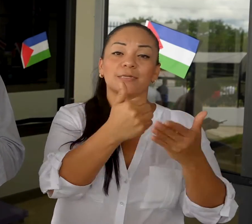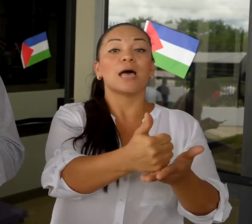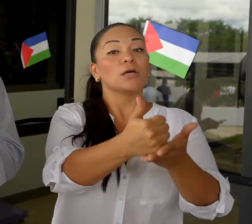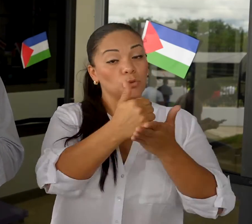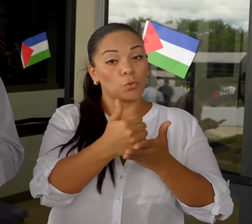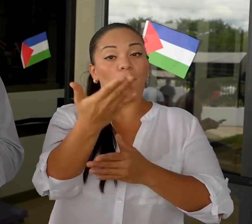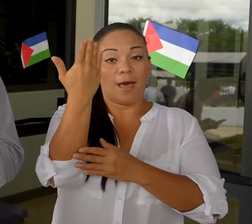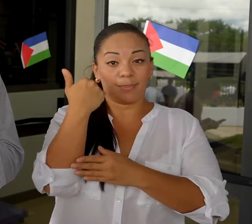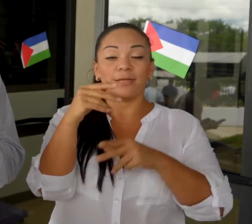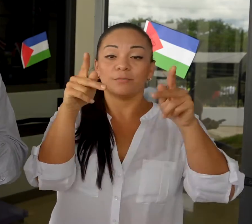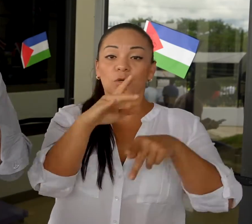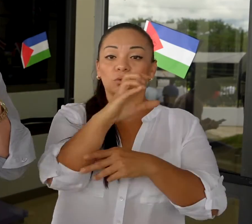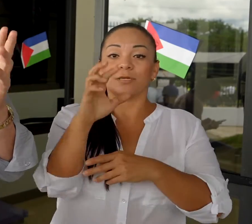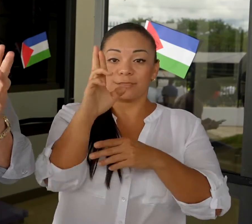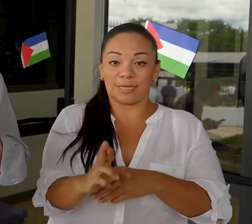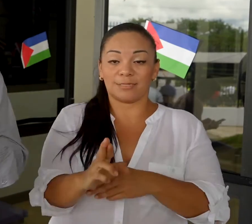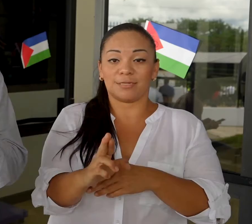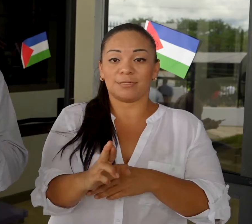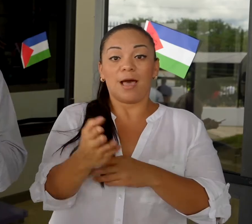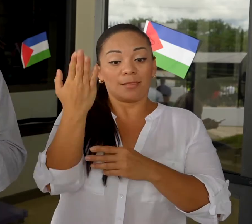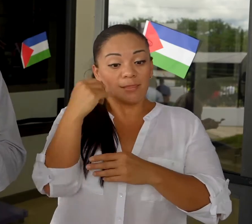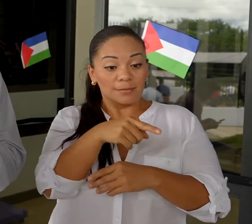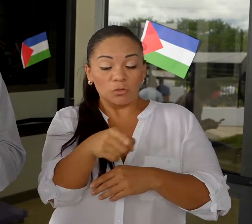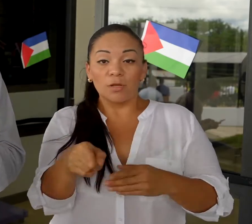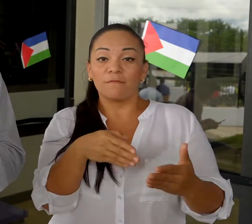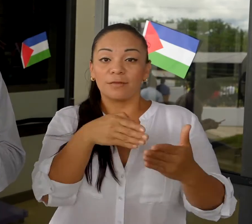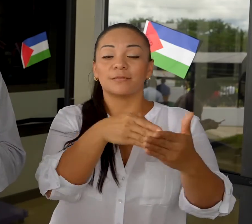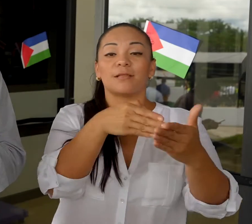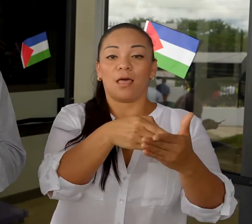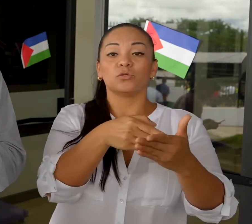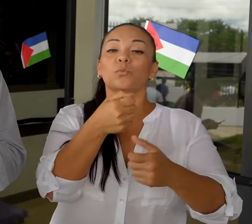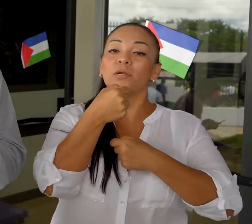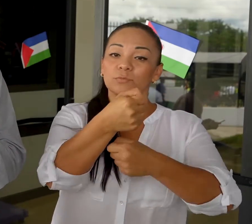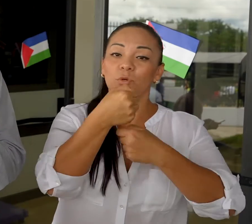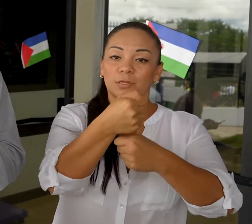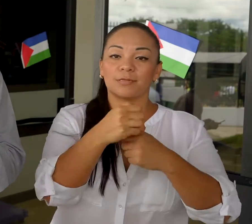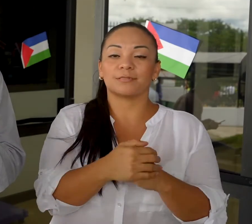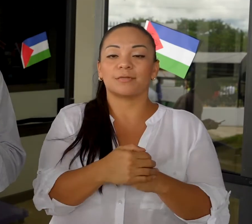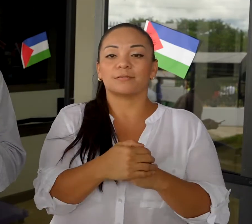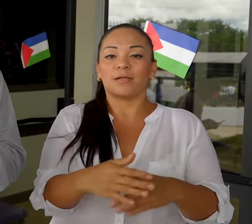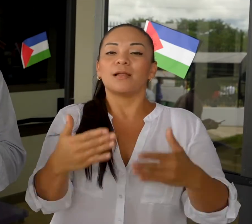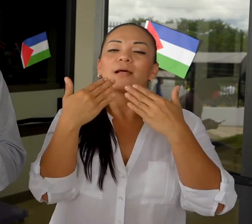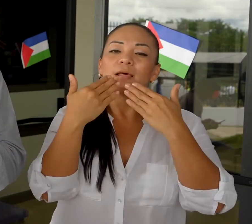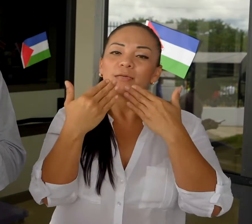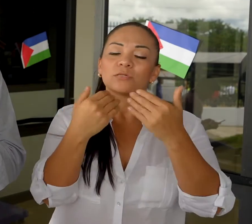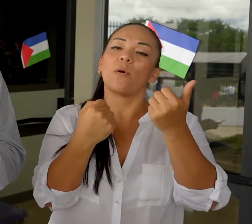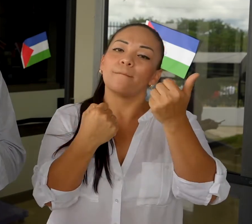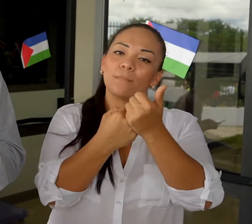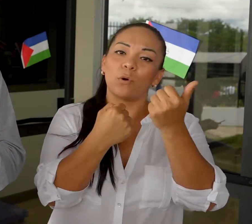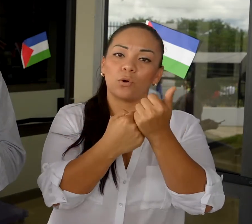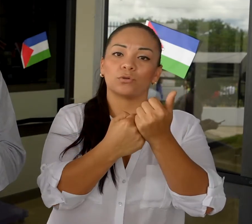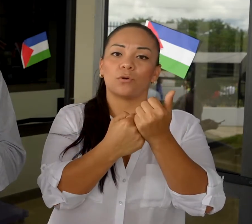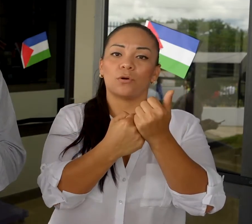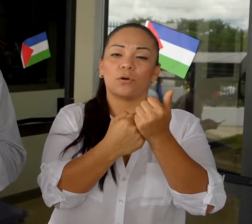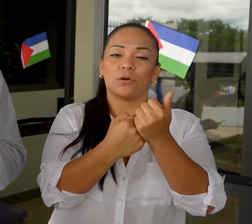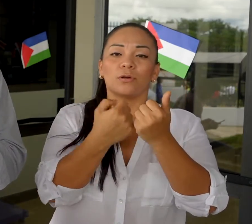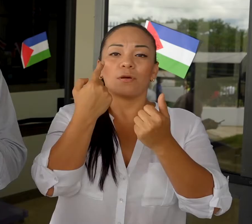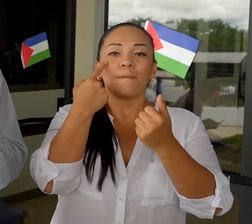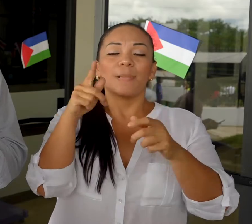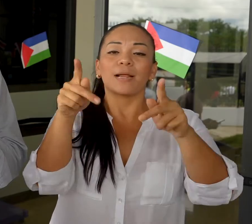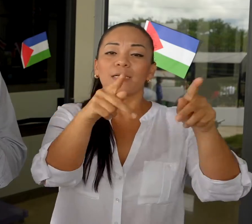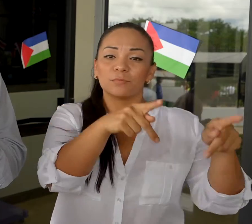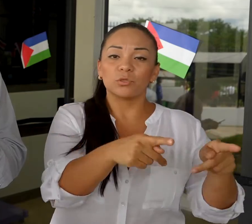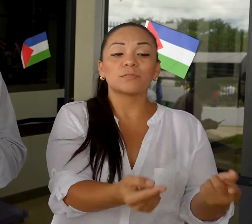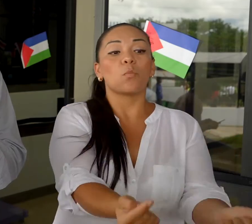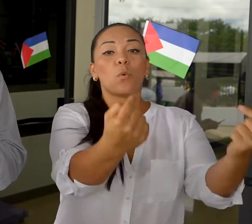costarricenses que estaban siendo afectados por las protestas le agradezco su apoyo a la repatriación